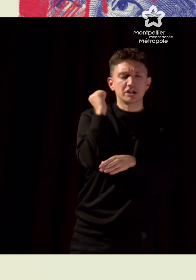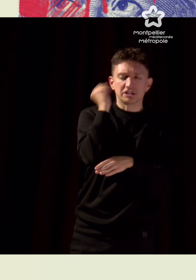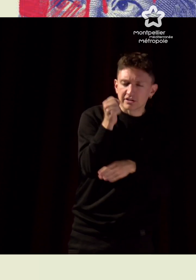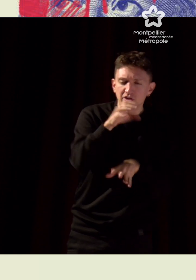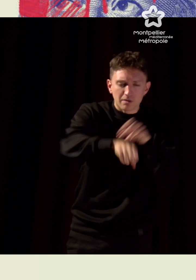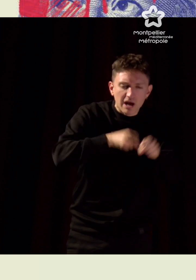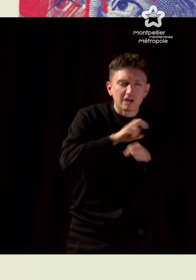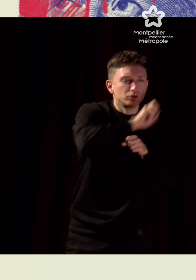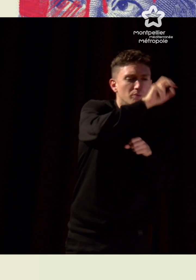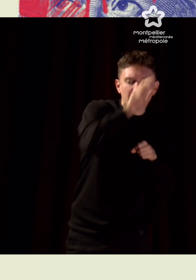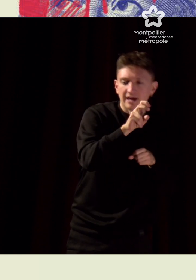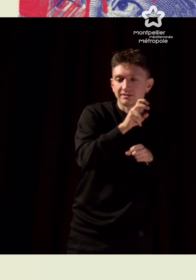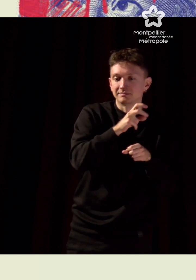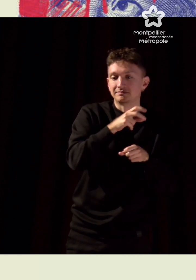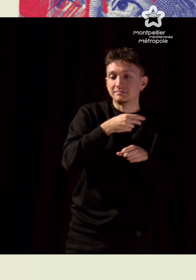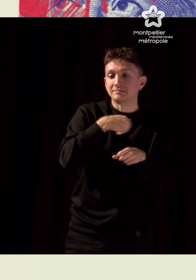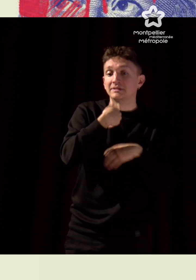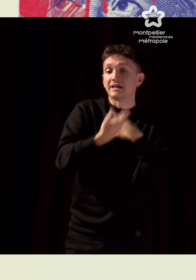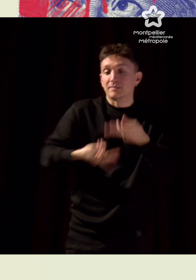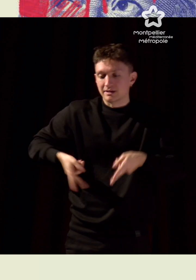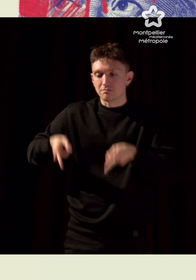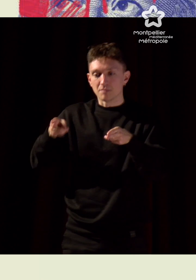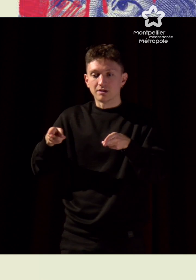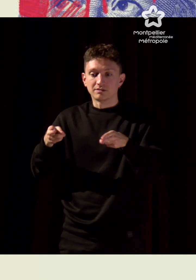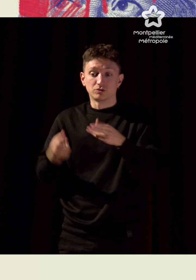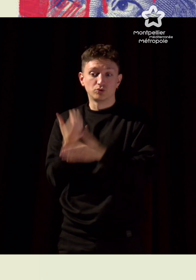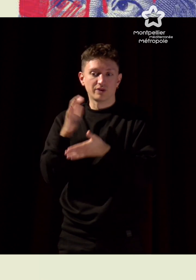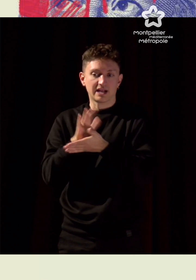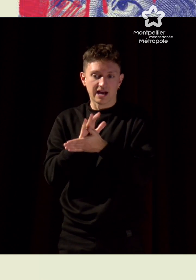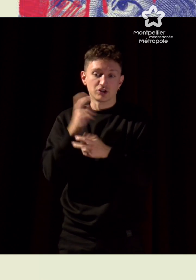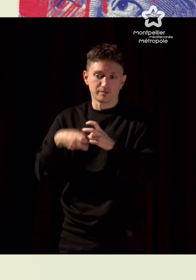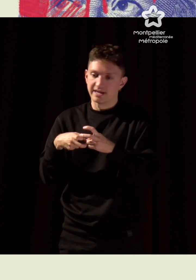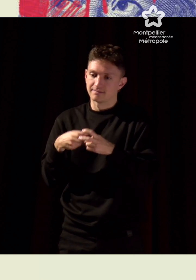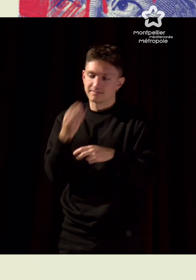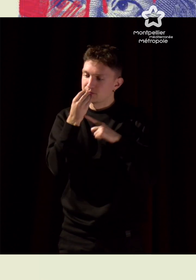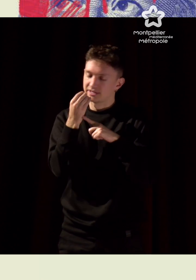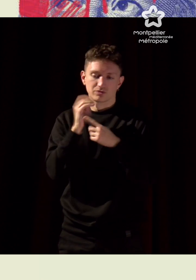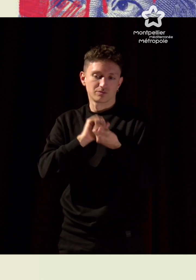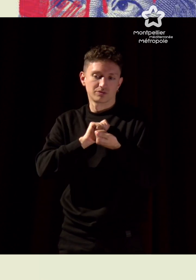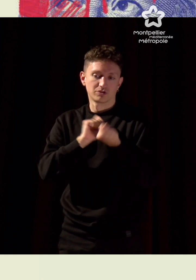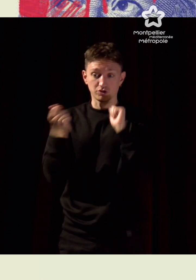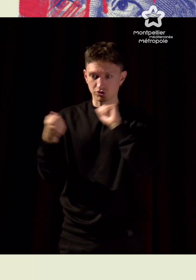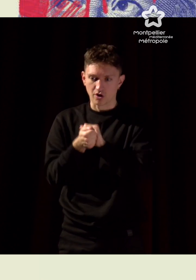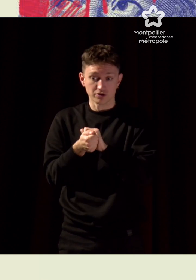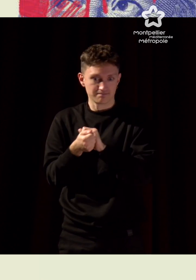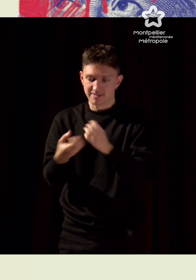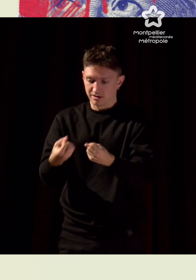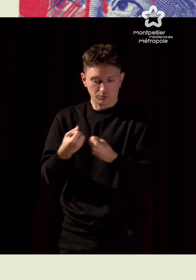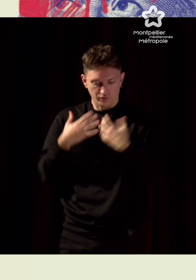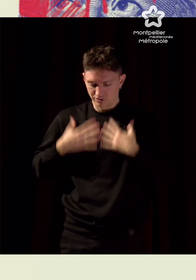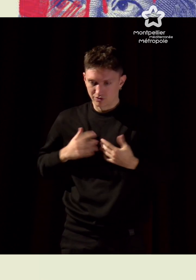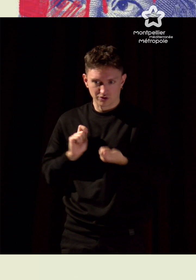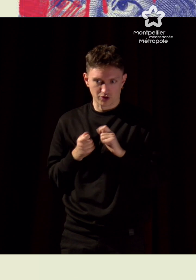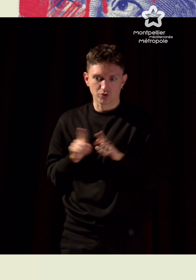transition néolithique. On va changer d'alimentation. Ça a des effets assez forts. Il a fallu